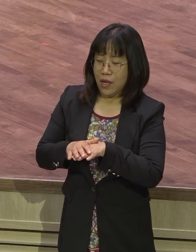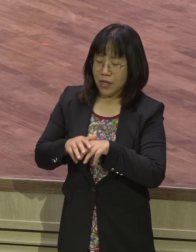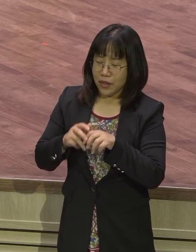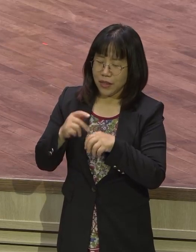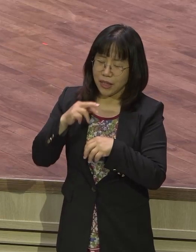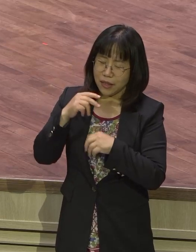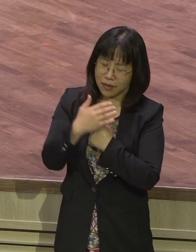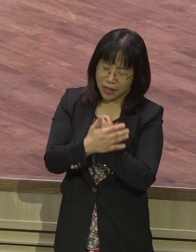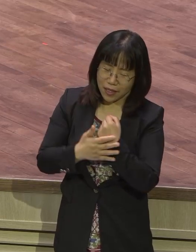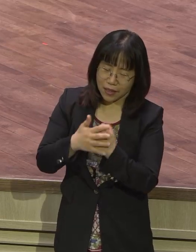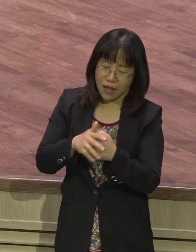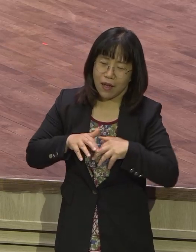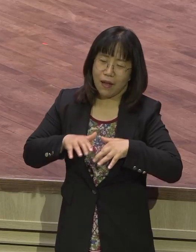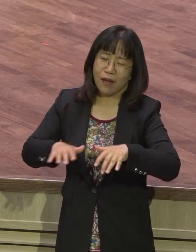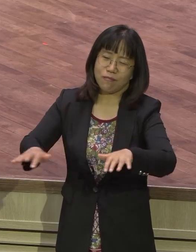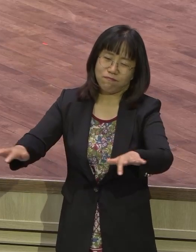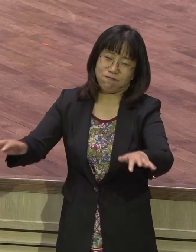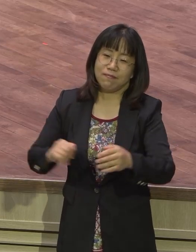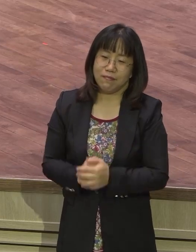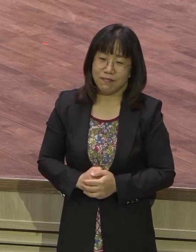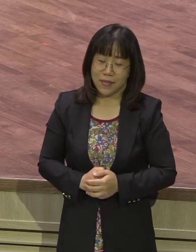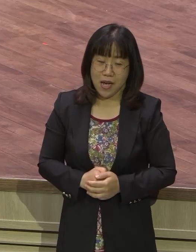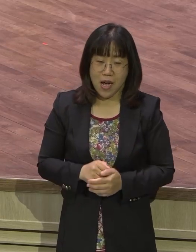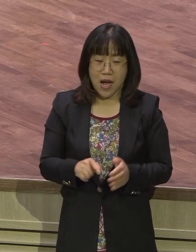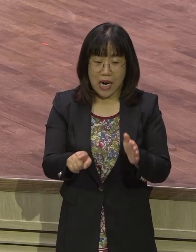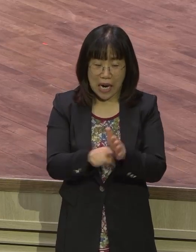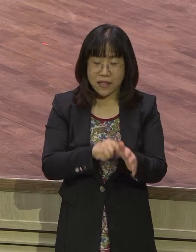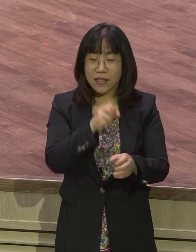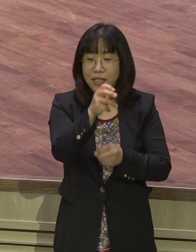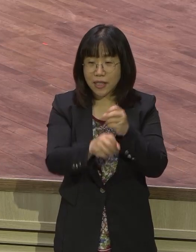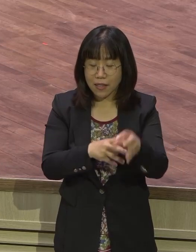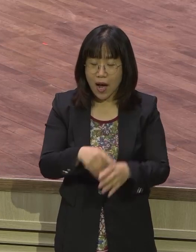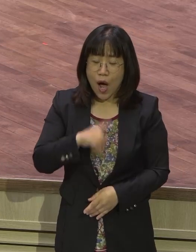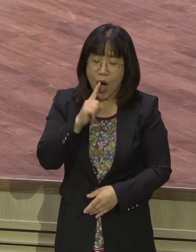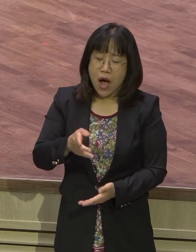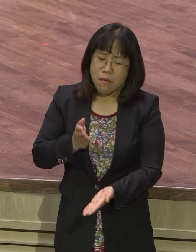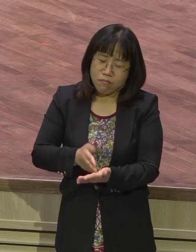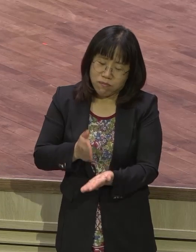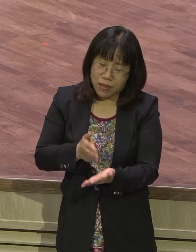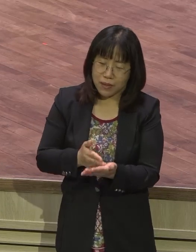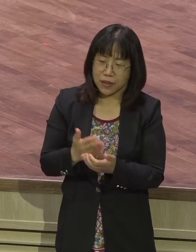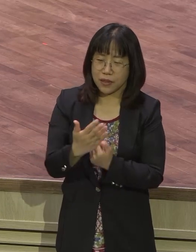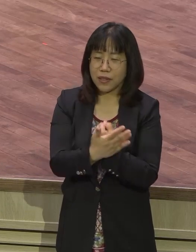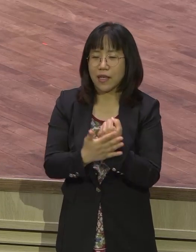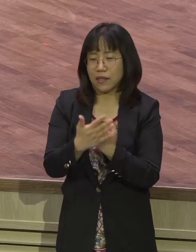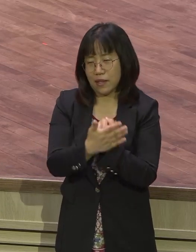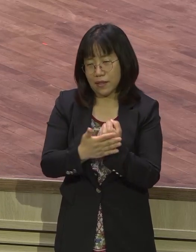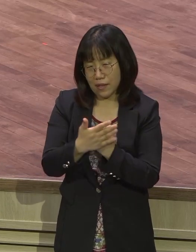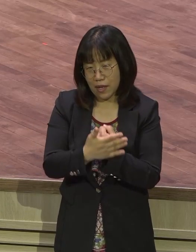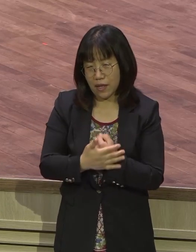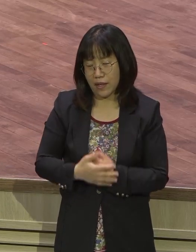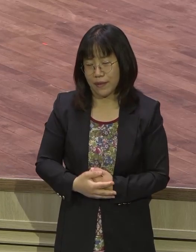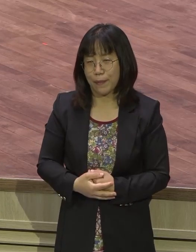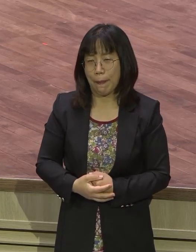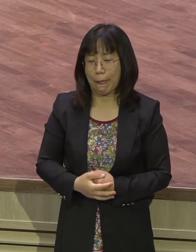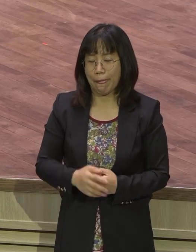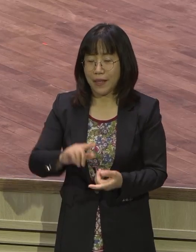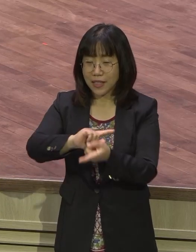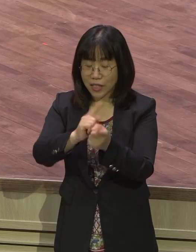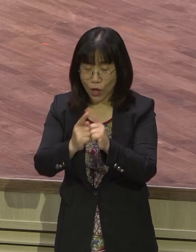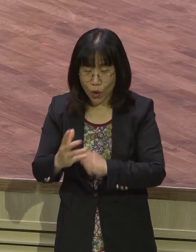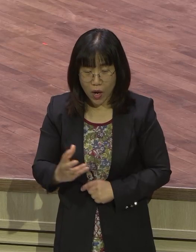포럼이 간증이 막 나와 자랑이 아니에요 내 가슴 속에서 봐도 은혜가 막 나와 그걸 포럼이라고 성도의